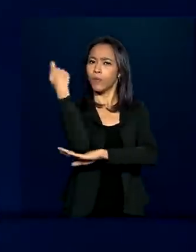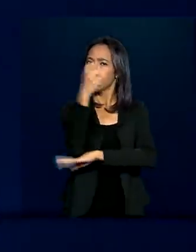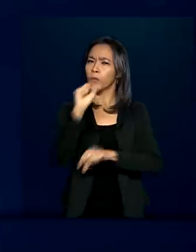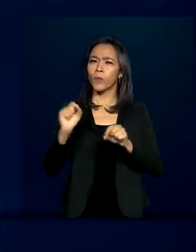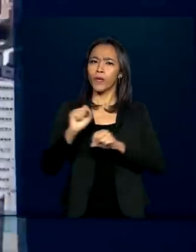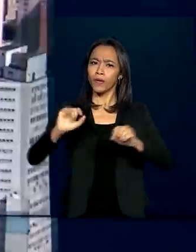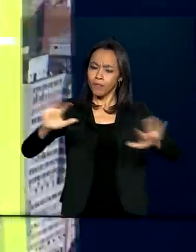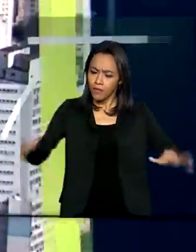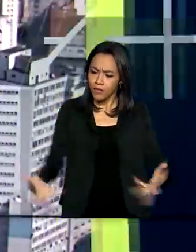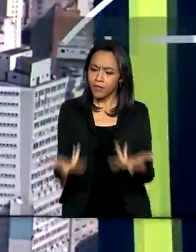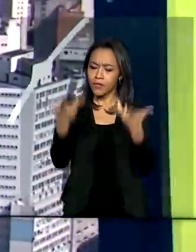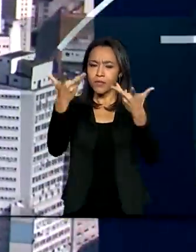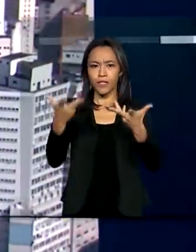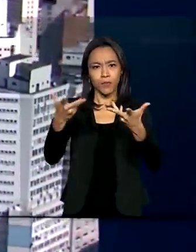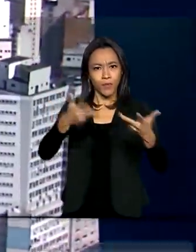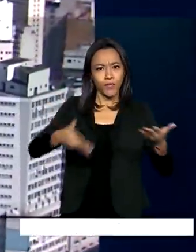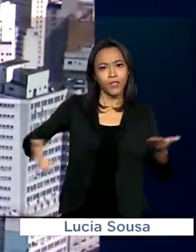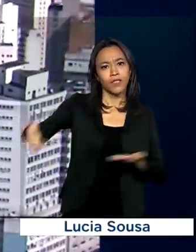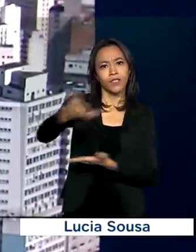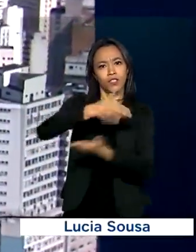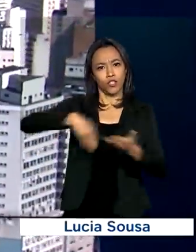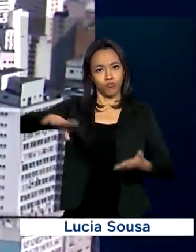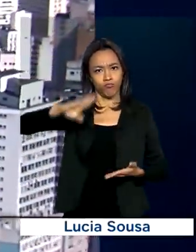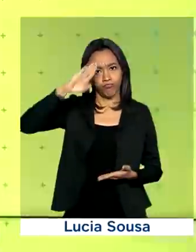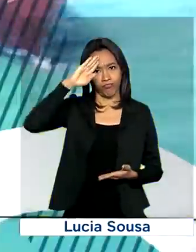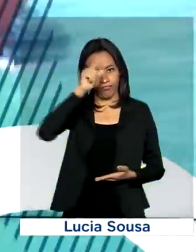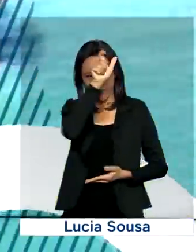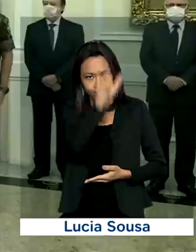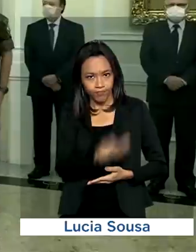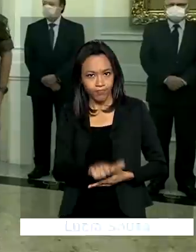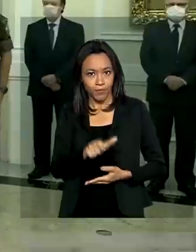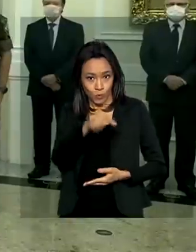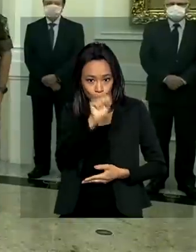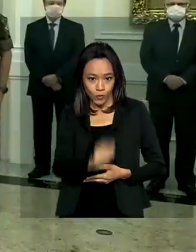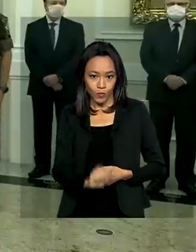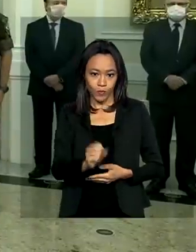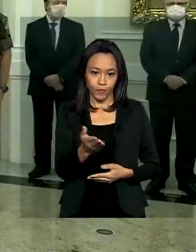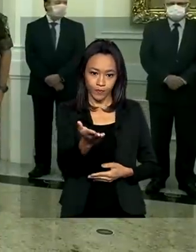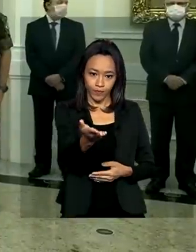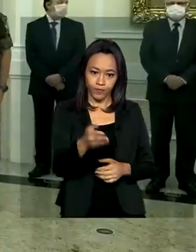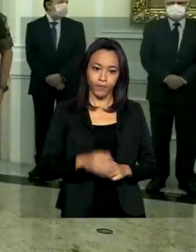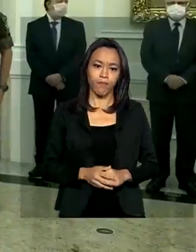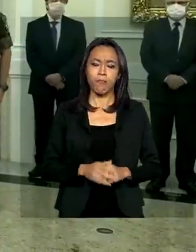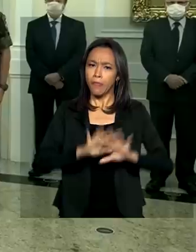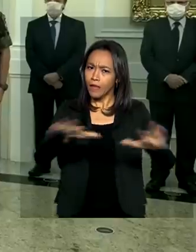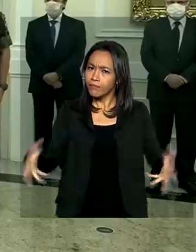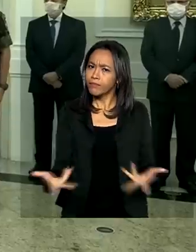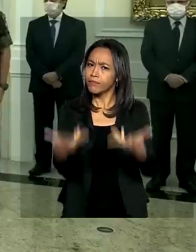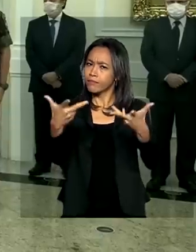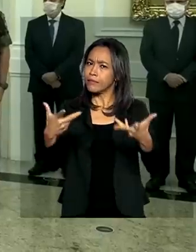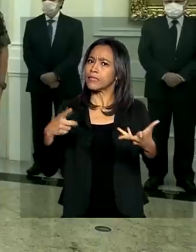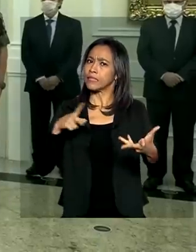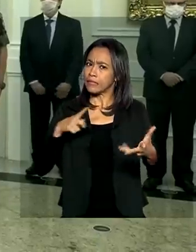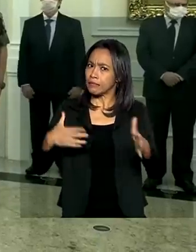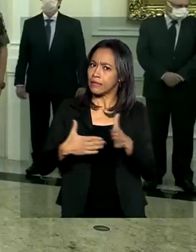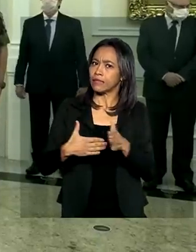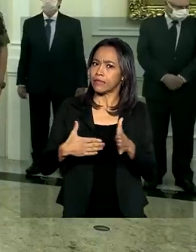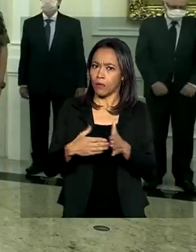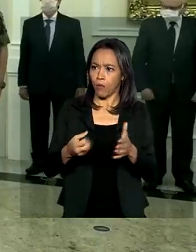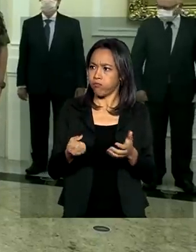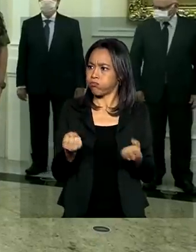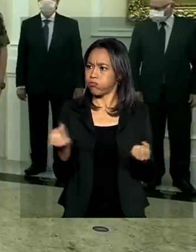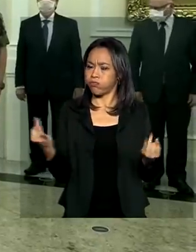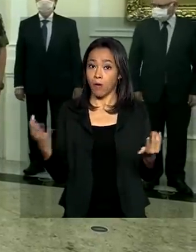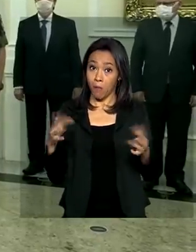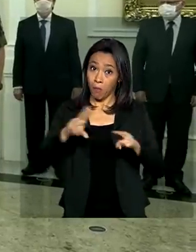cerimônia de transmissão de cargo do comando do sul do exército e a solenidade foi restrita em virtude das